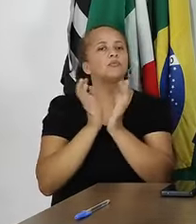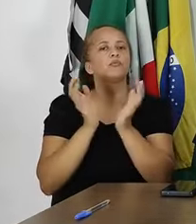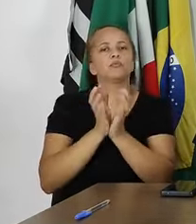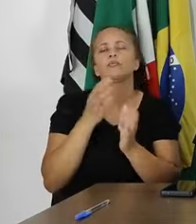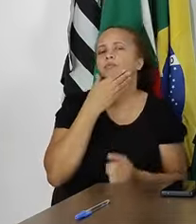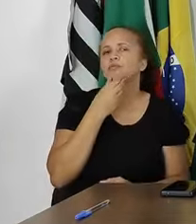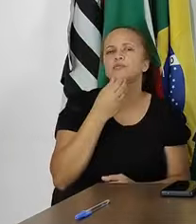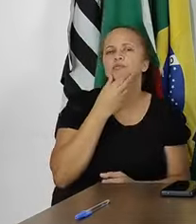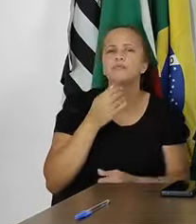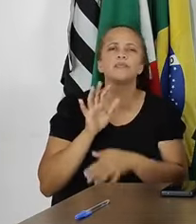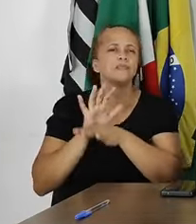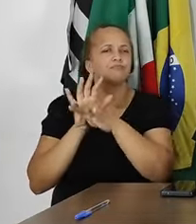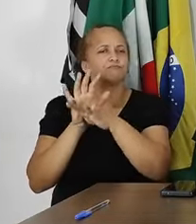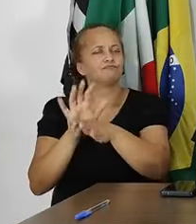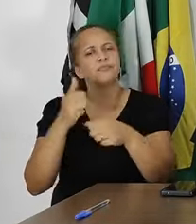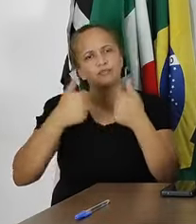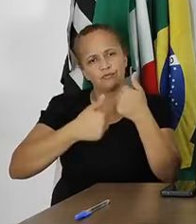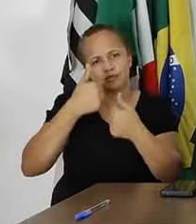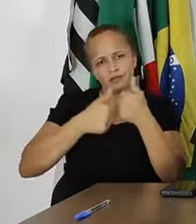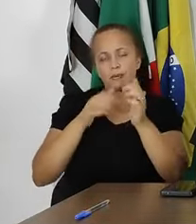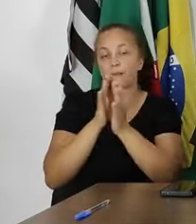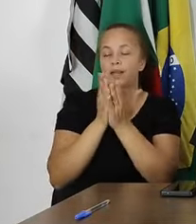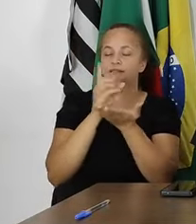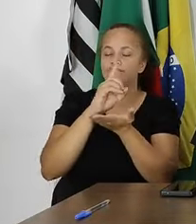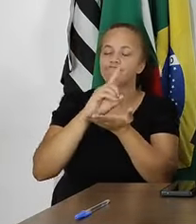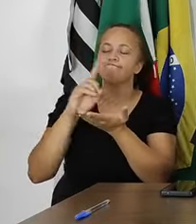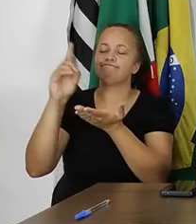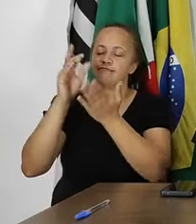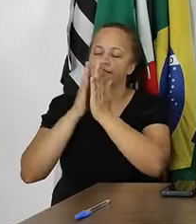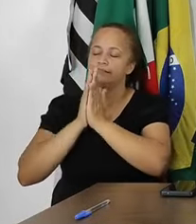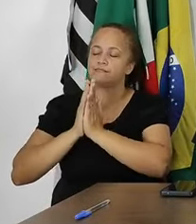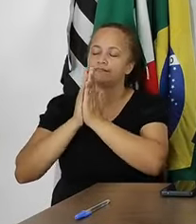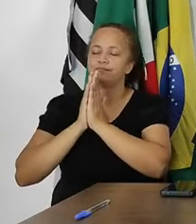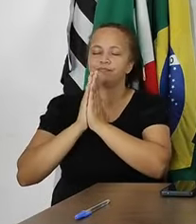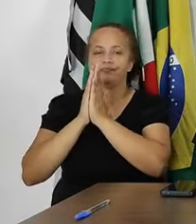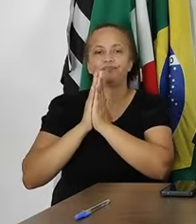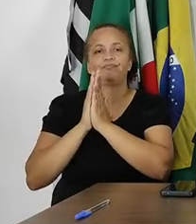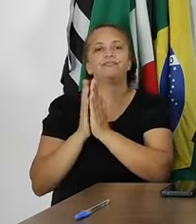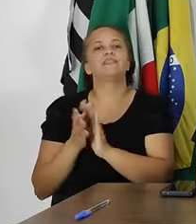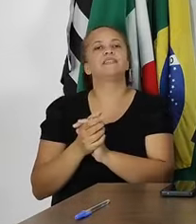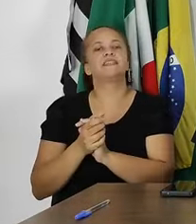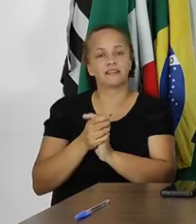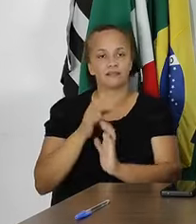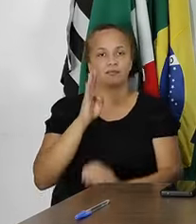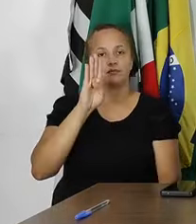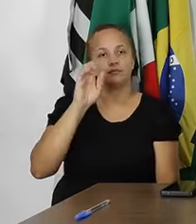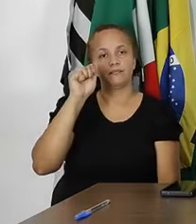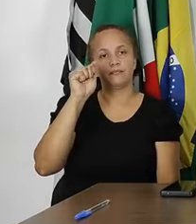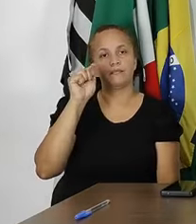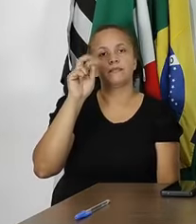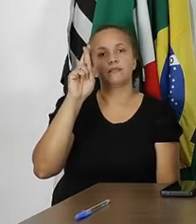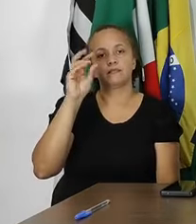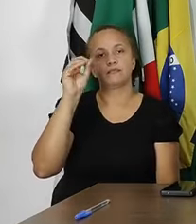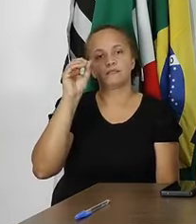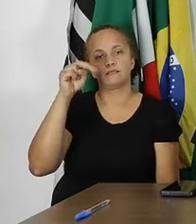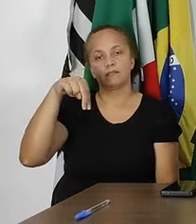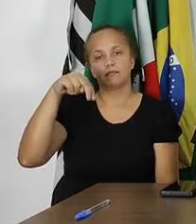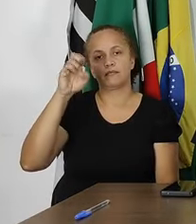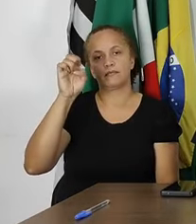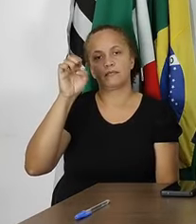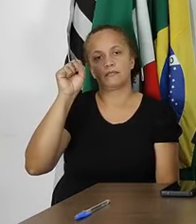né, do FBO, que é futebol, Bíblia e oração, lá no Baronesa. Então, você que